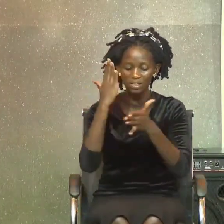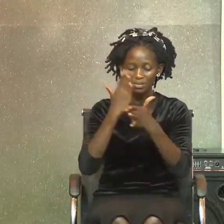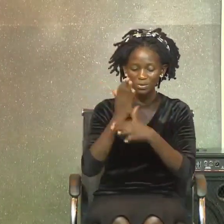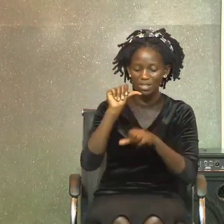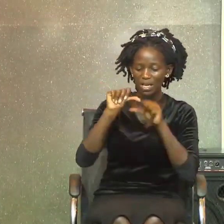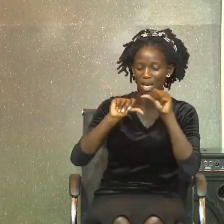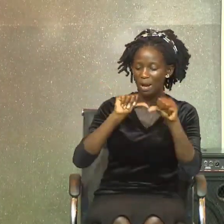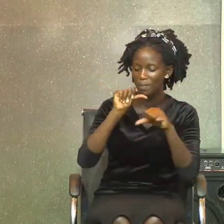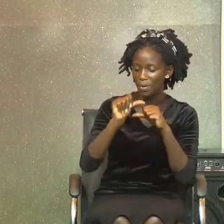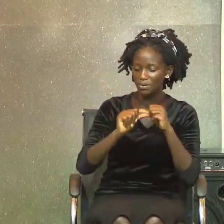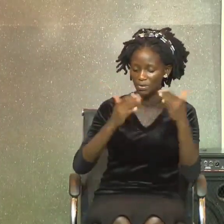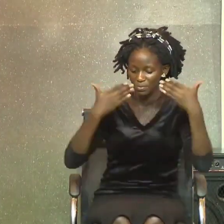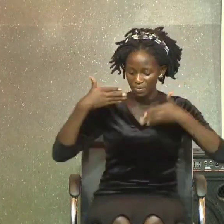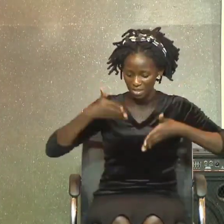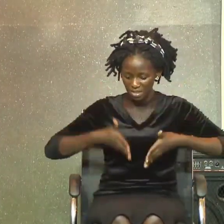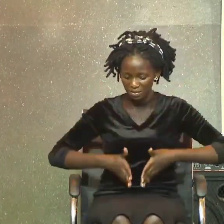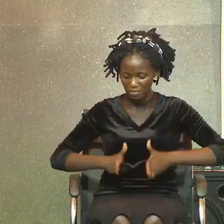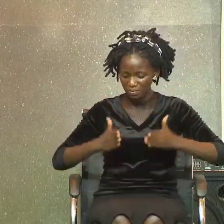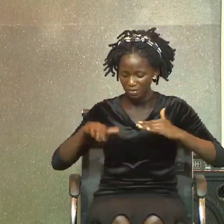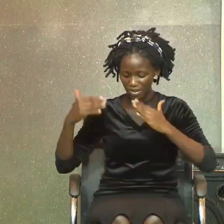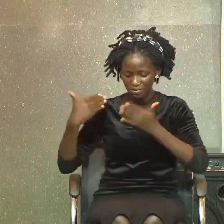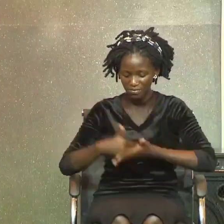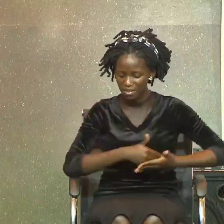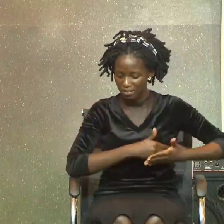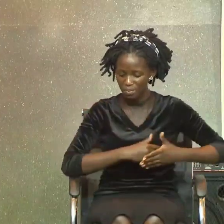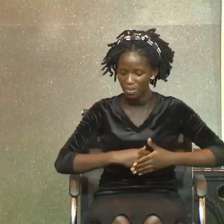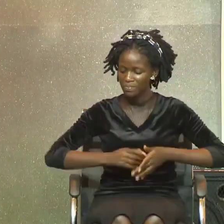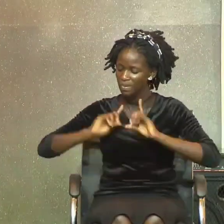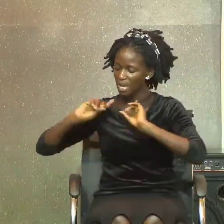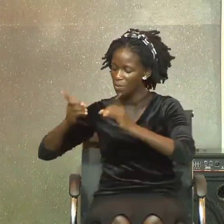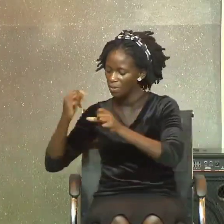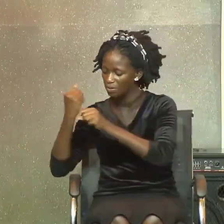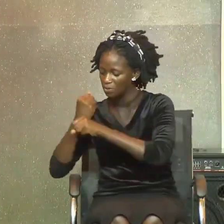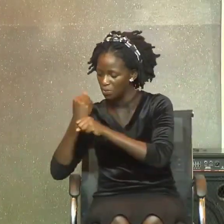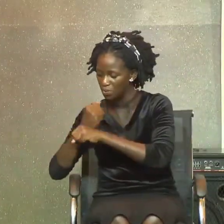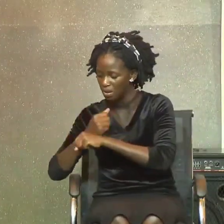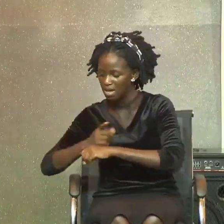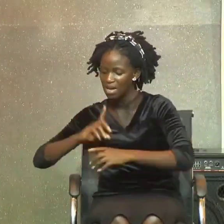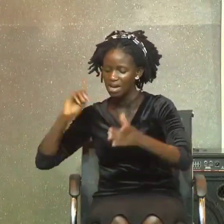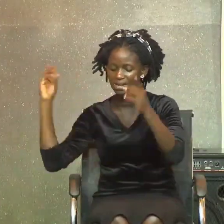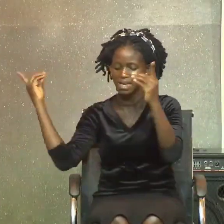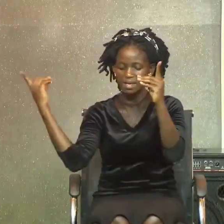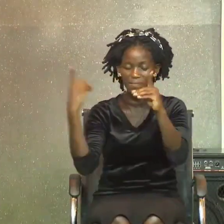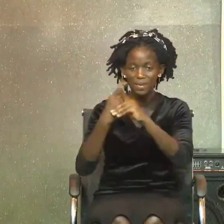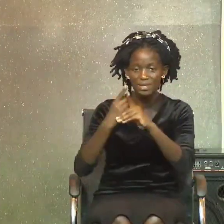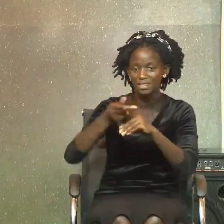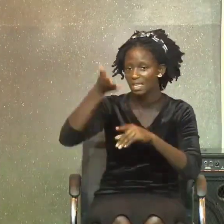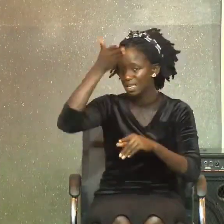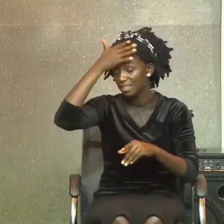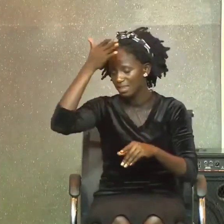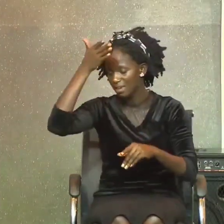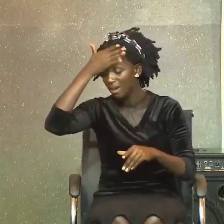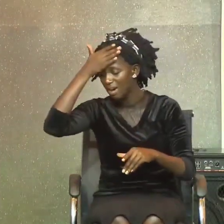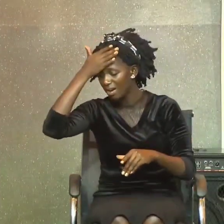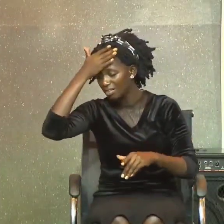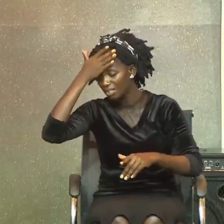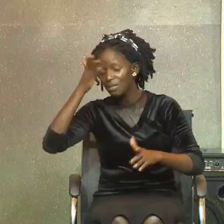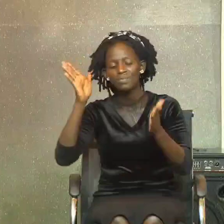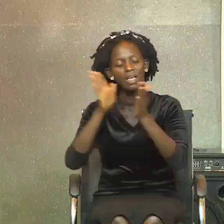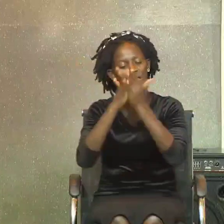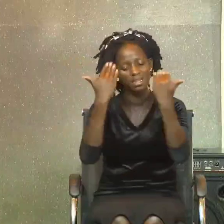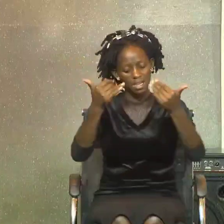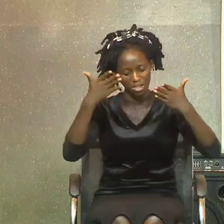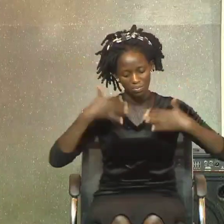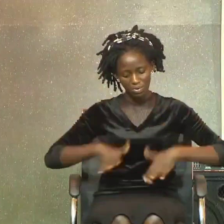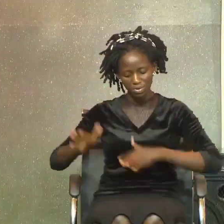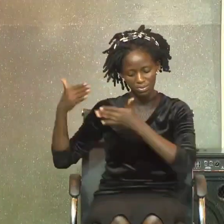kapito genda okukola nasangayo haaji ne bibeera bwe biti ne bwe biti era simanyi mugwano gwange kyogenda kunkolera naye omwana